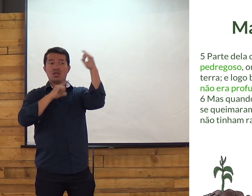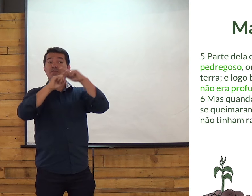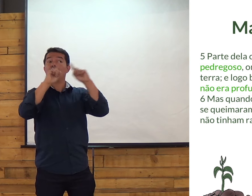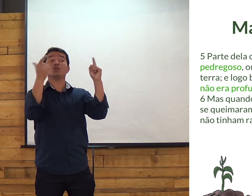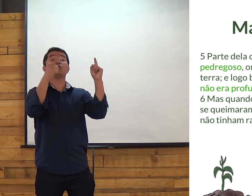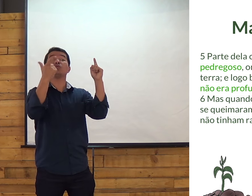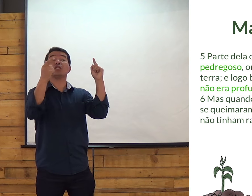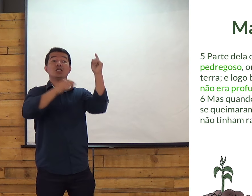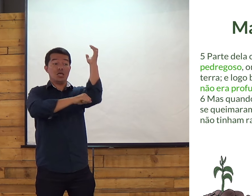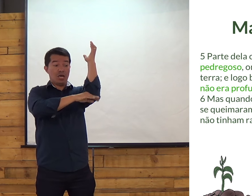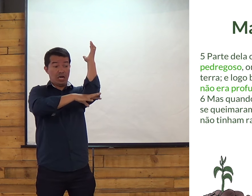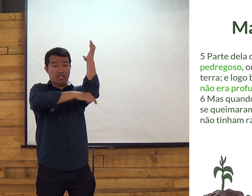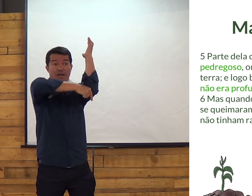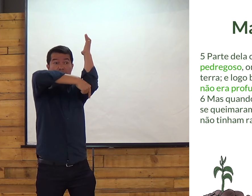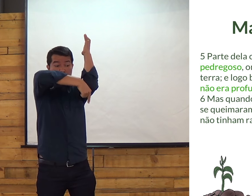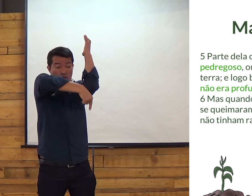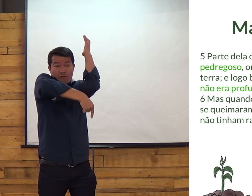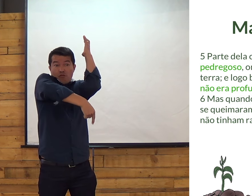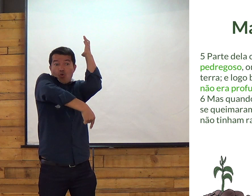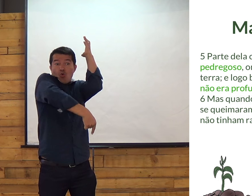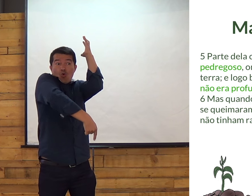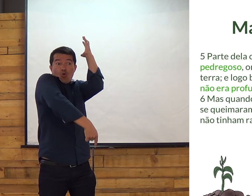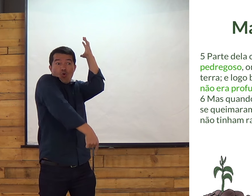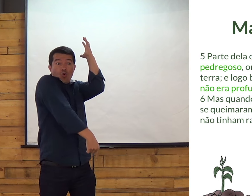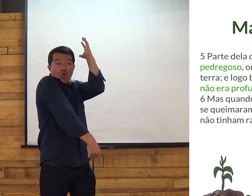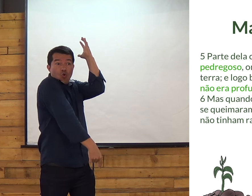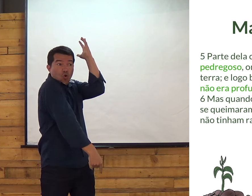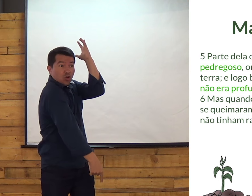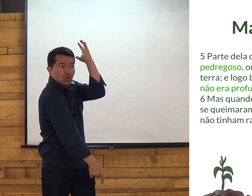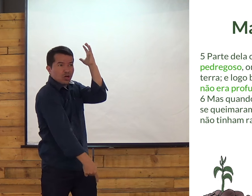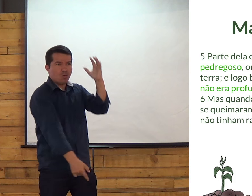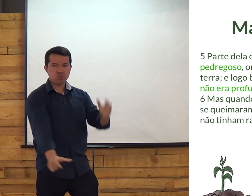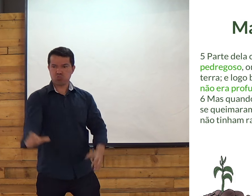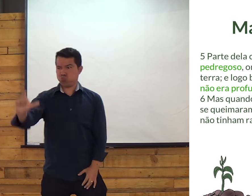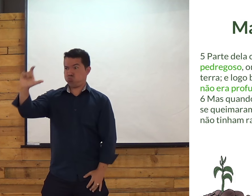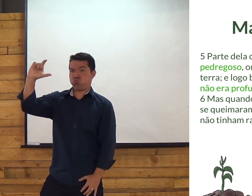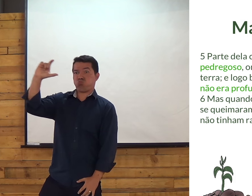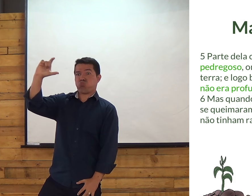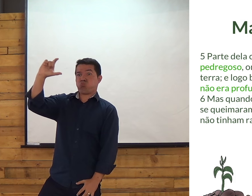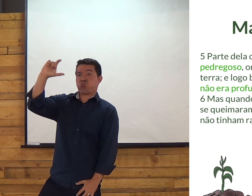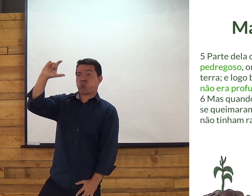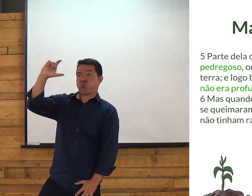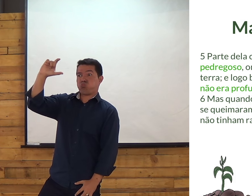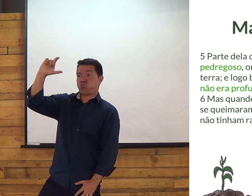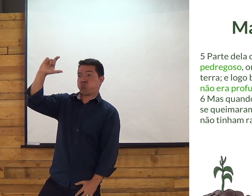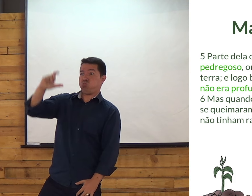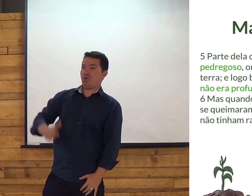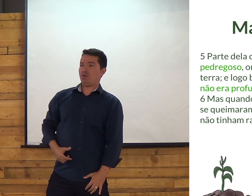Veja, tem raiz, mas não tem raiz profunda, não tem profundidade.